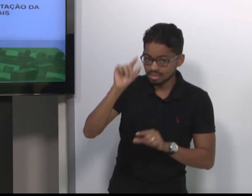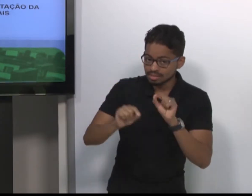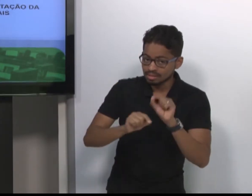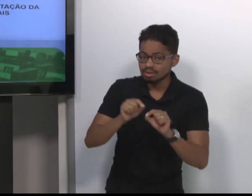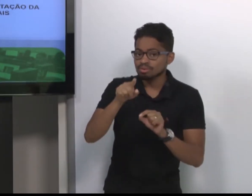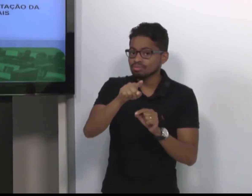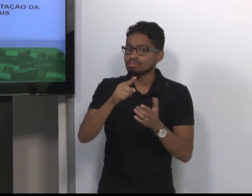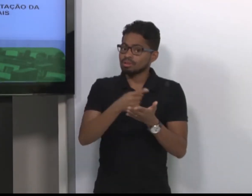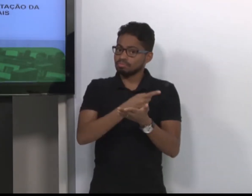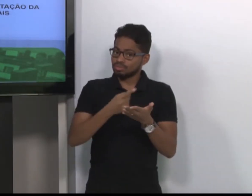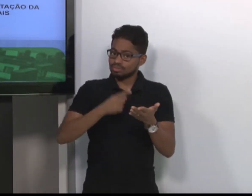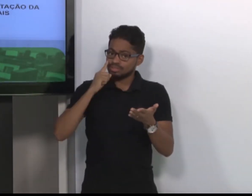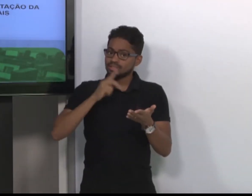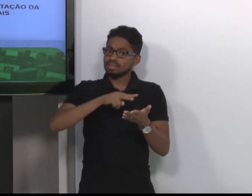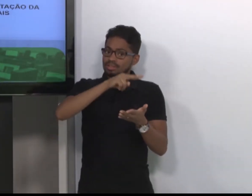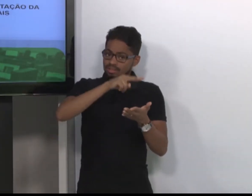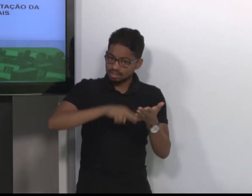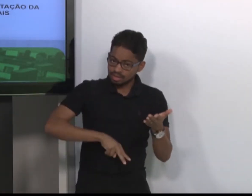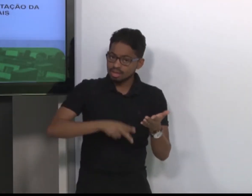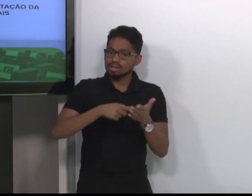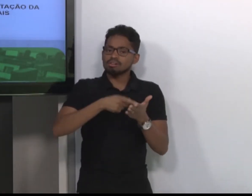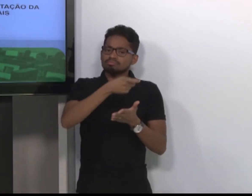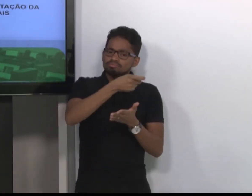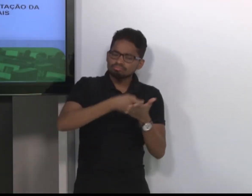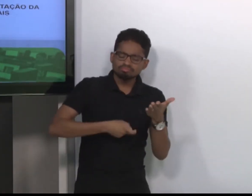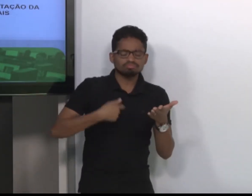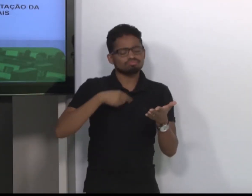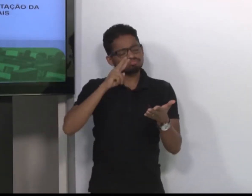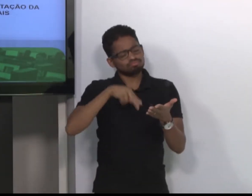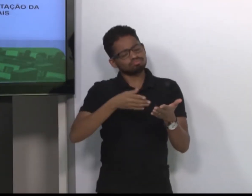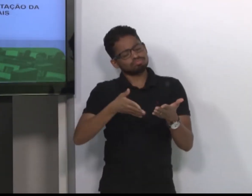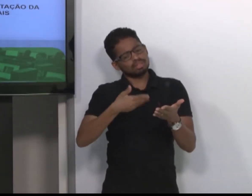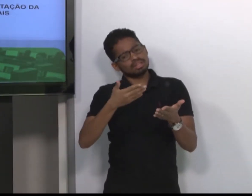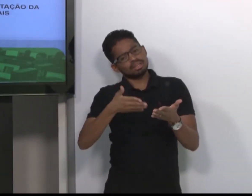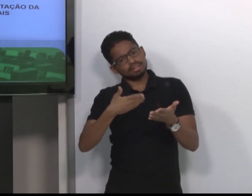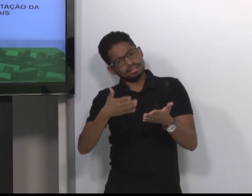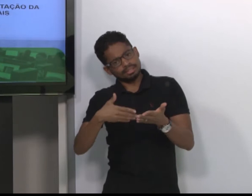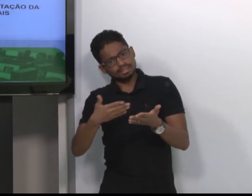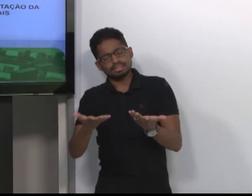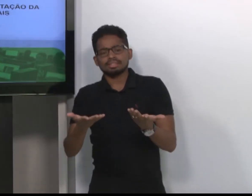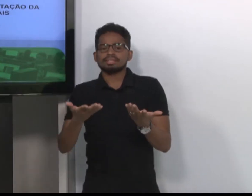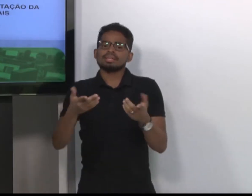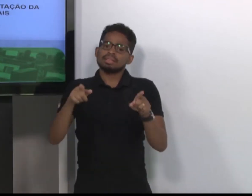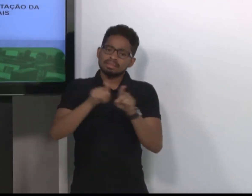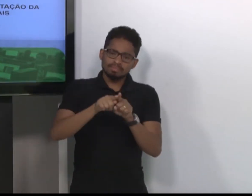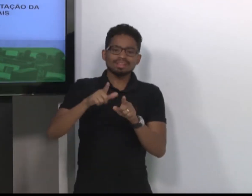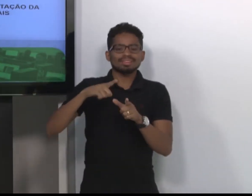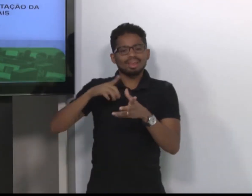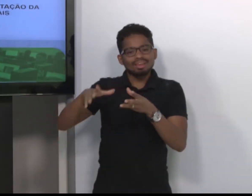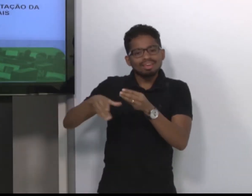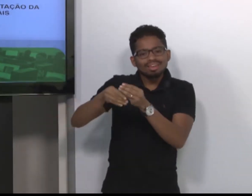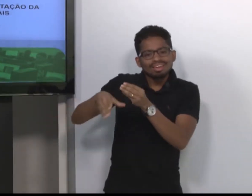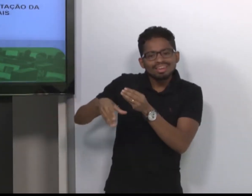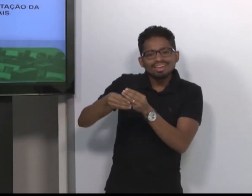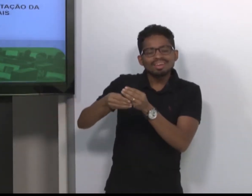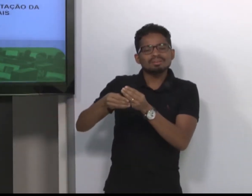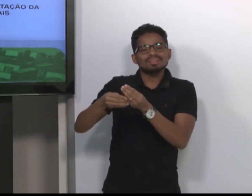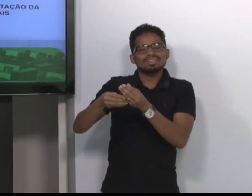vocês leiam os textos, os materiais disponíveis, os materiais complementares, alguns